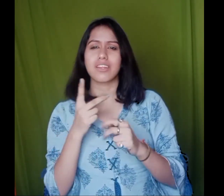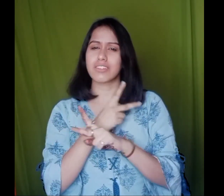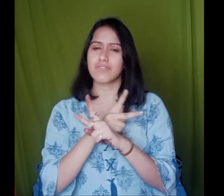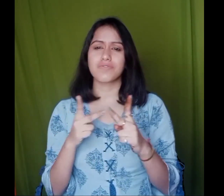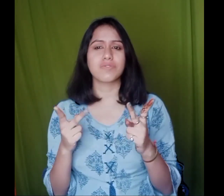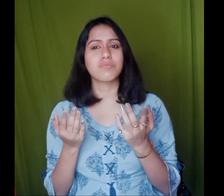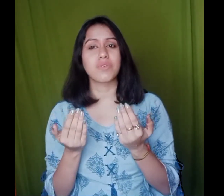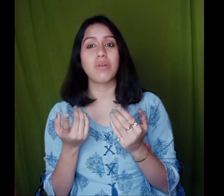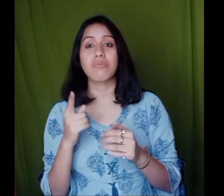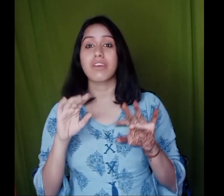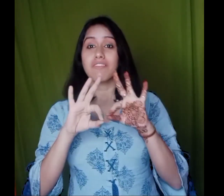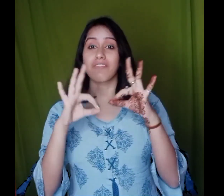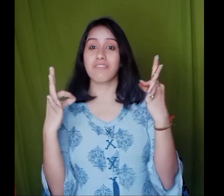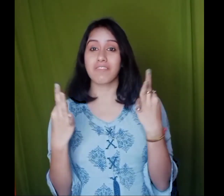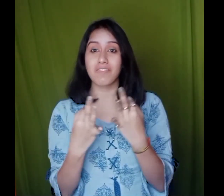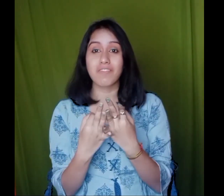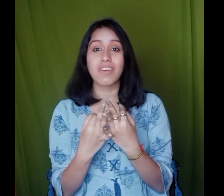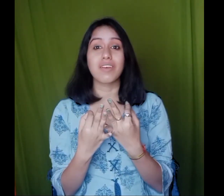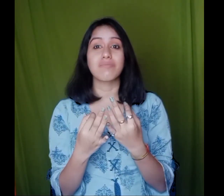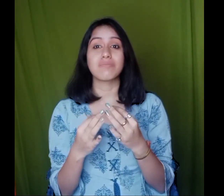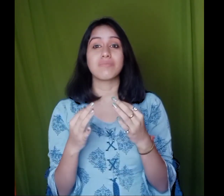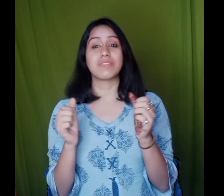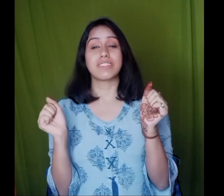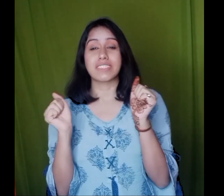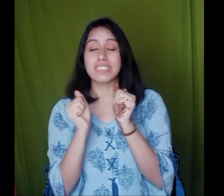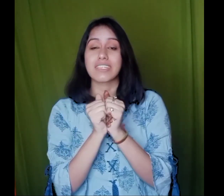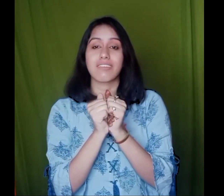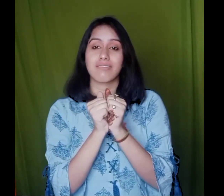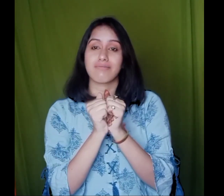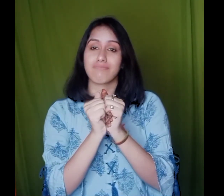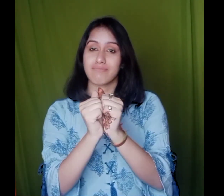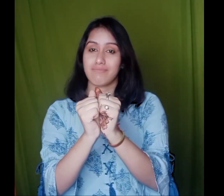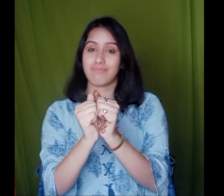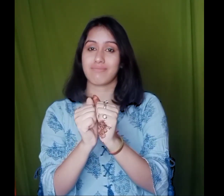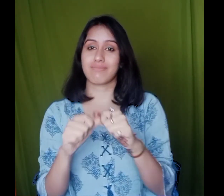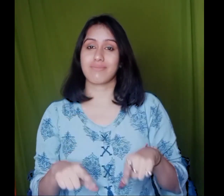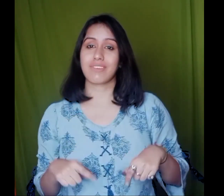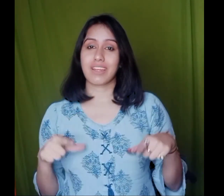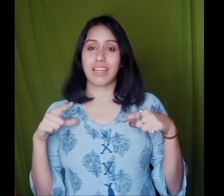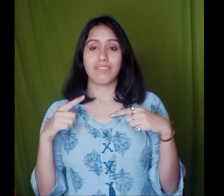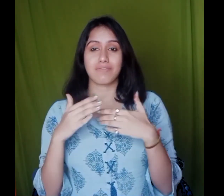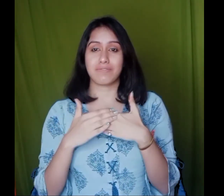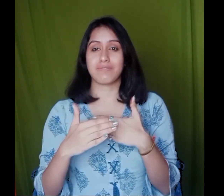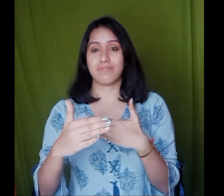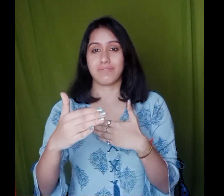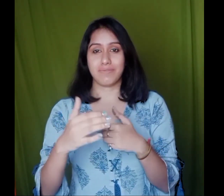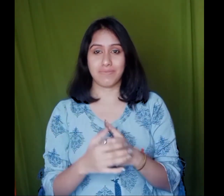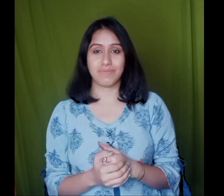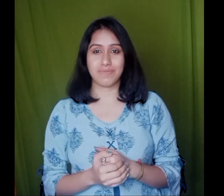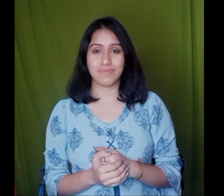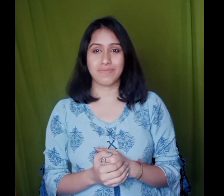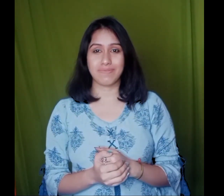ये कथा, ये कहानी सिर्फ एक ही बात समझाती है, अपनों का साथ जीवन में बहुत जरूरी है।